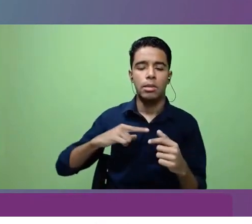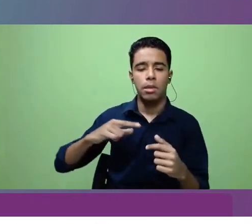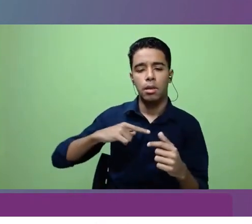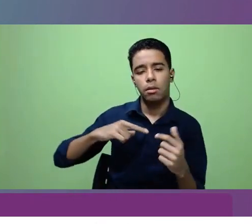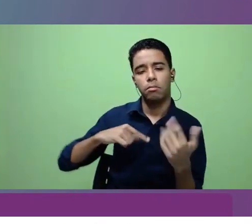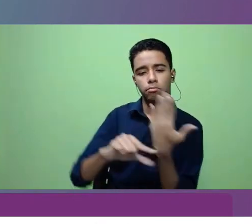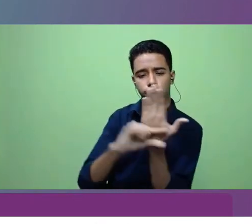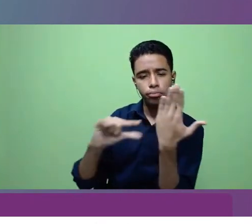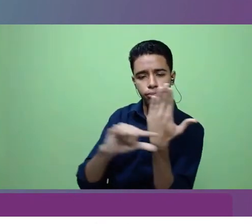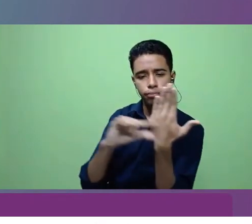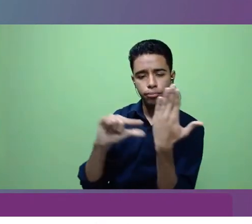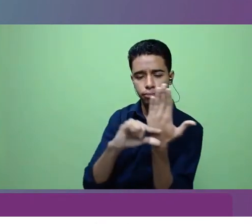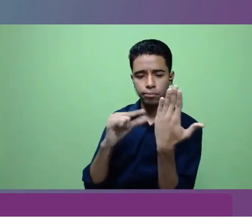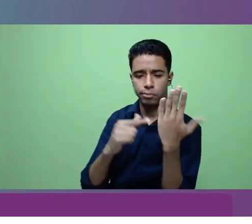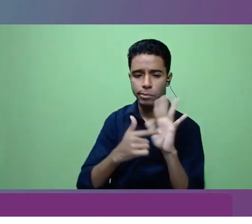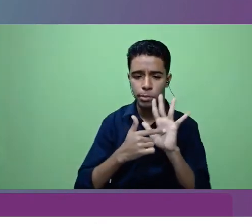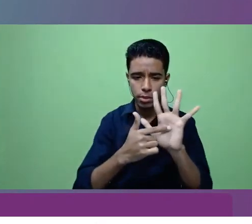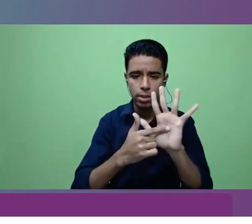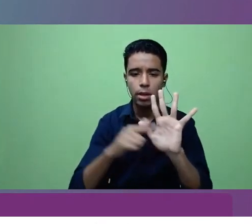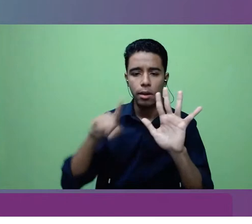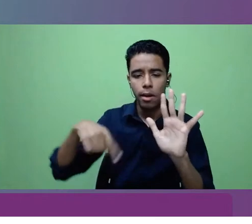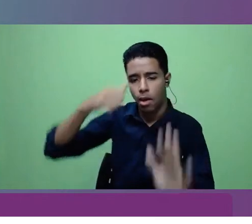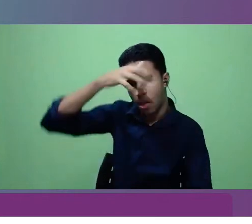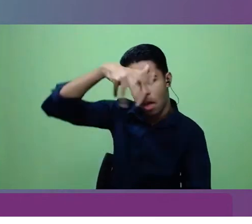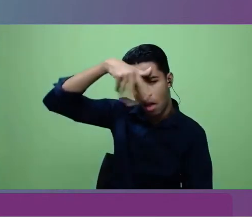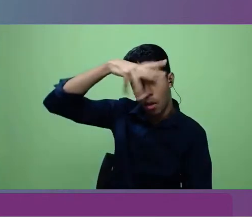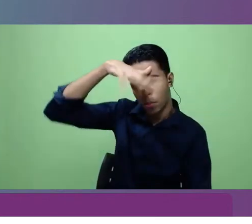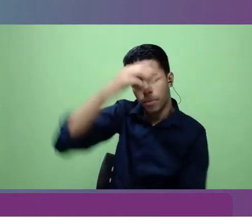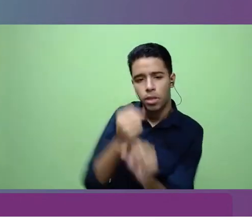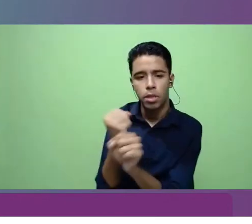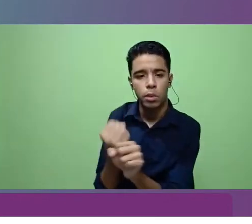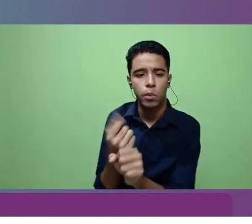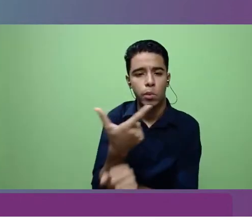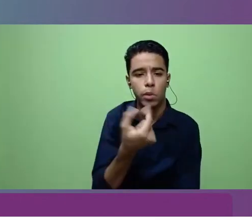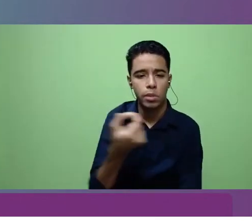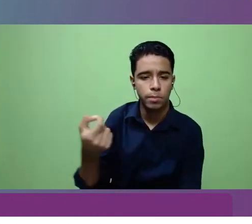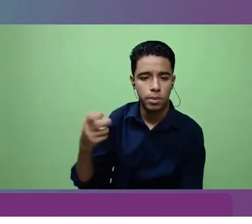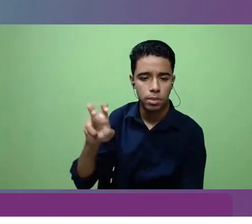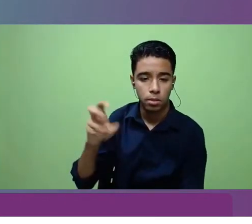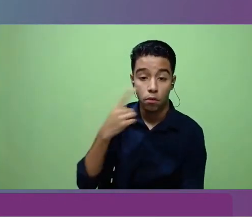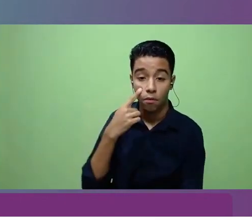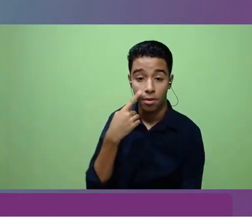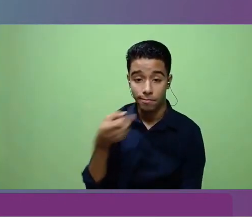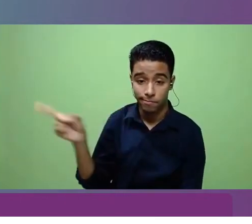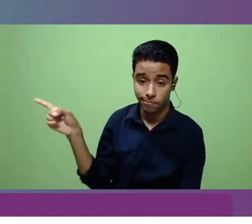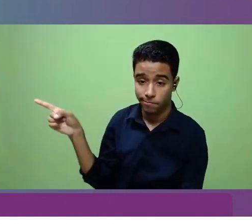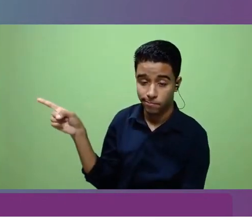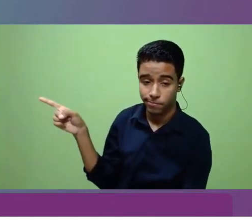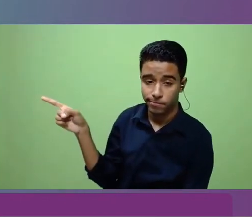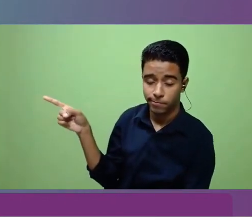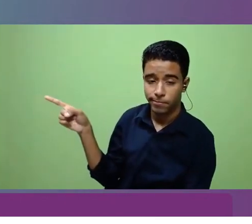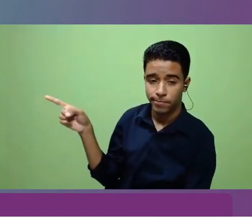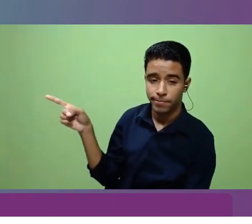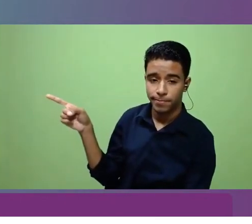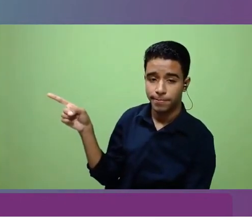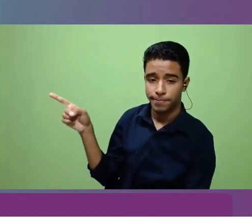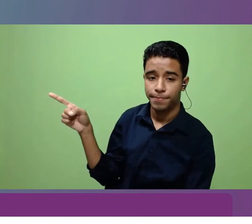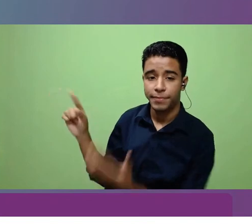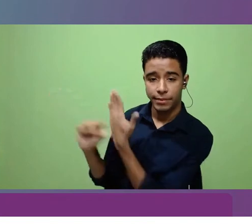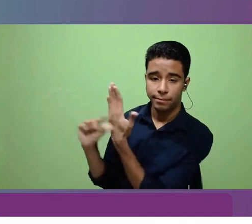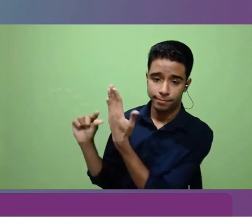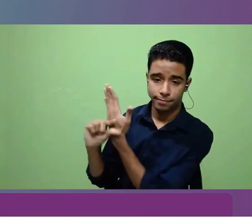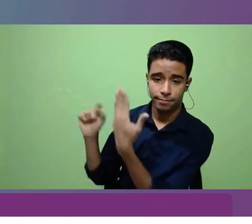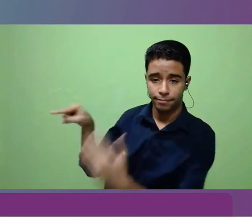Claro, posso. É esse aqui, ó, a referência. Competência em tradução. Competência em